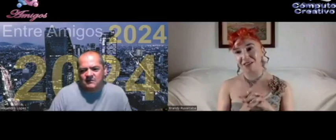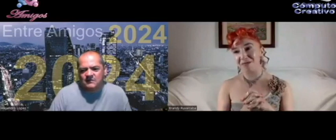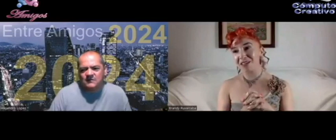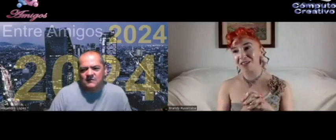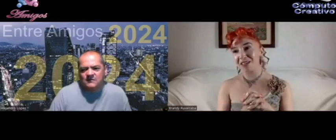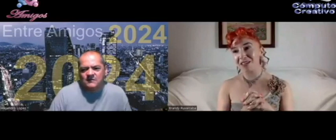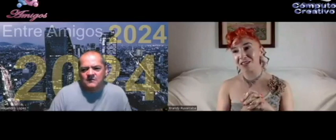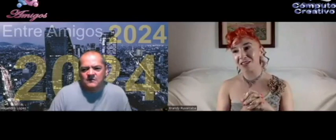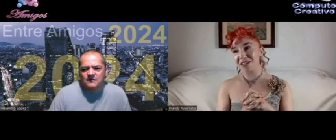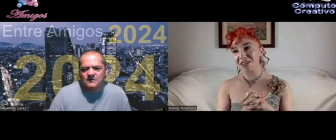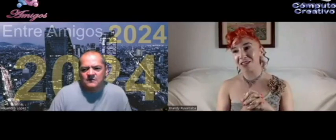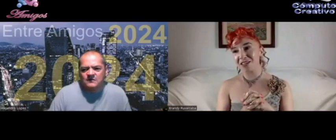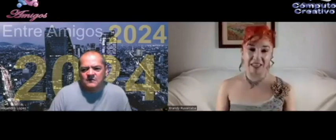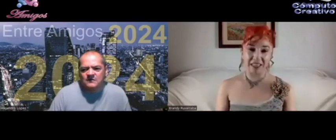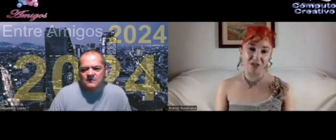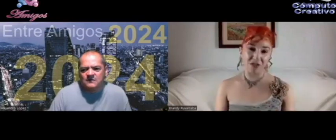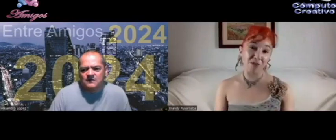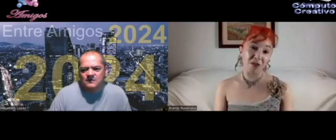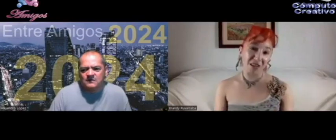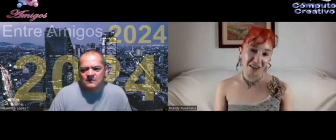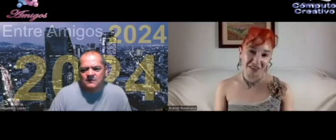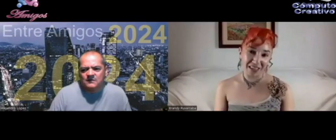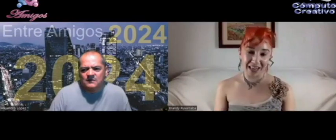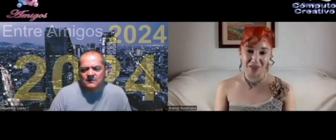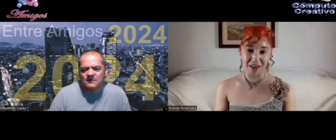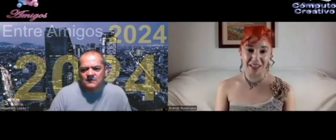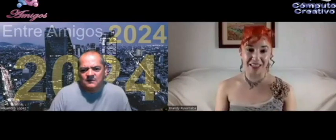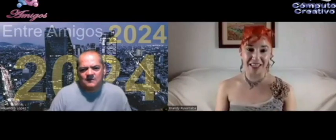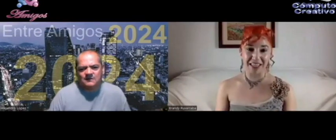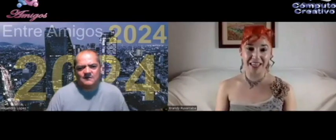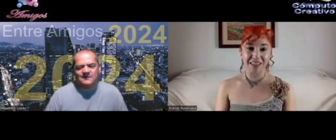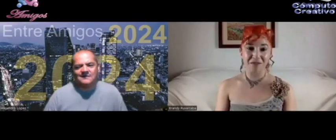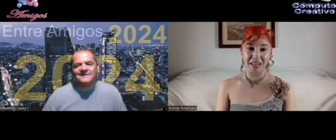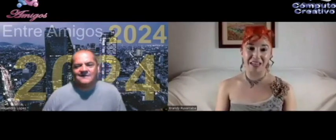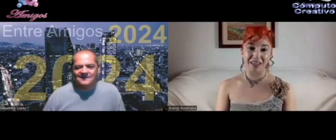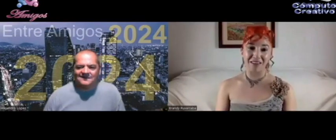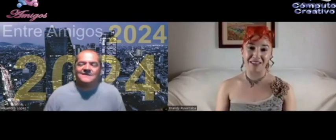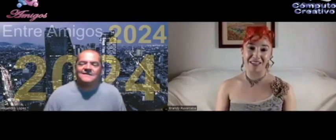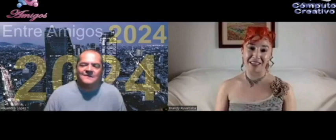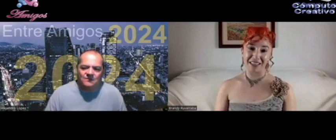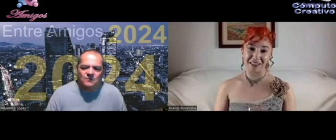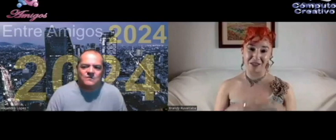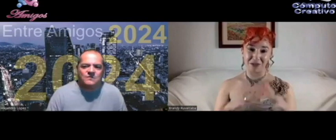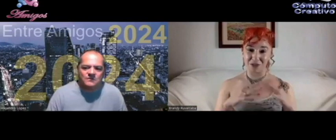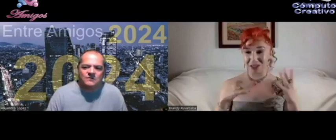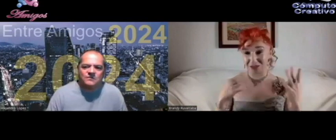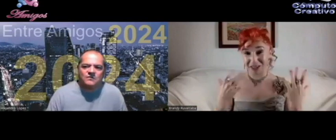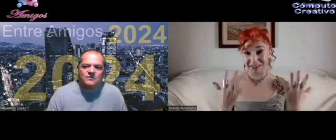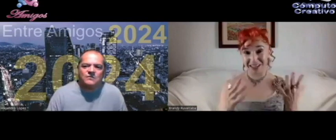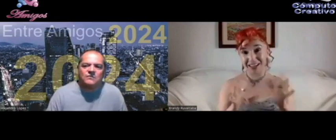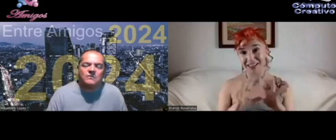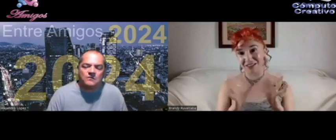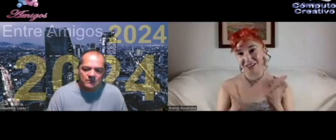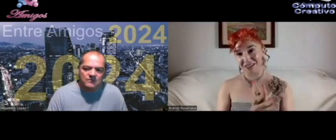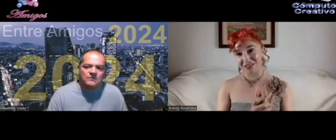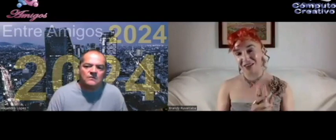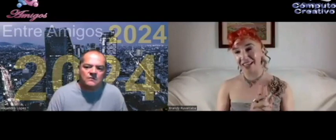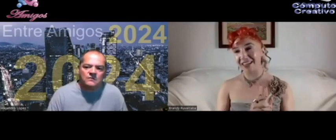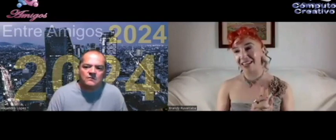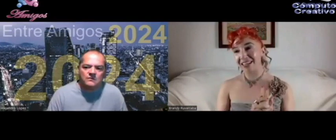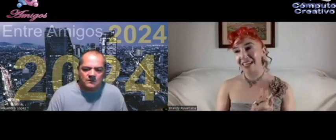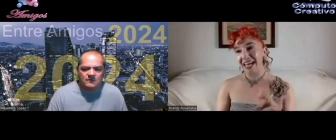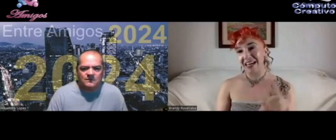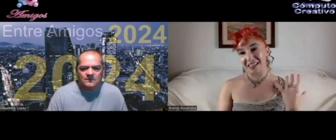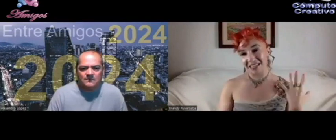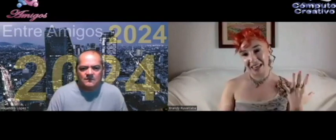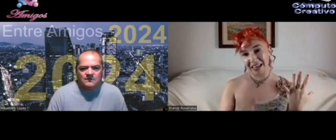el conocimiento. Y actualmente soy políglota en lengua de señas. La lengua de señas no es universal, sino que son